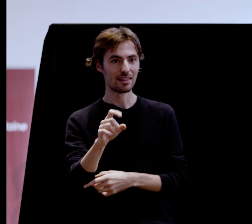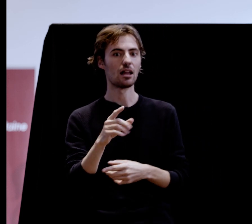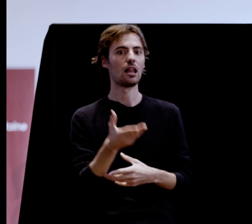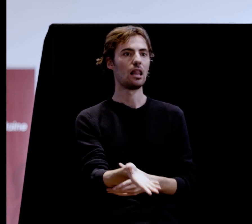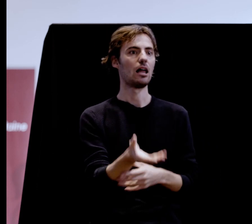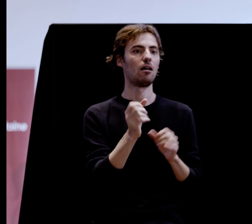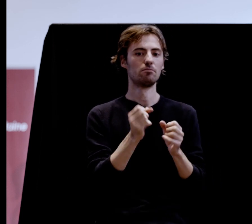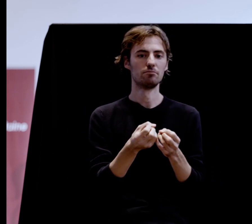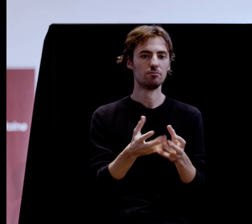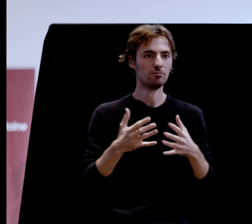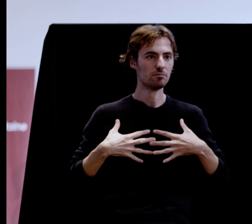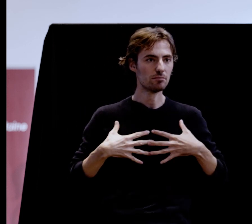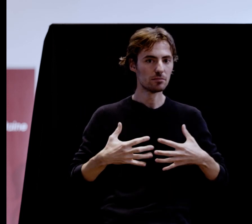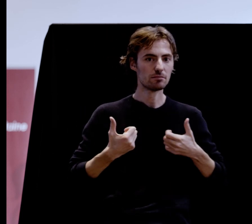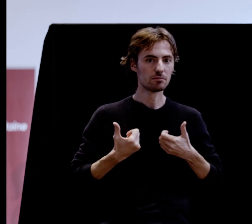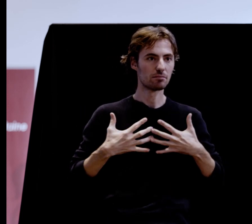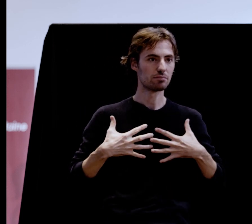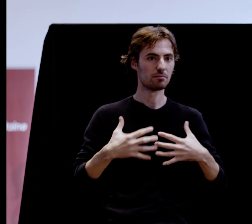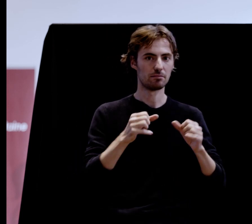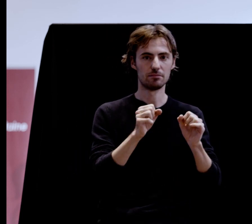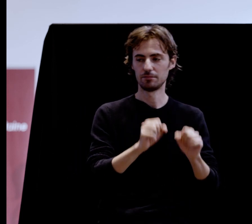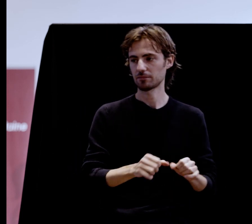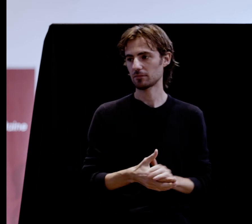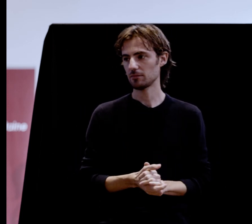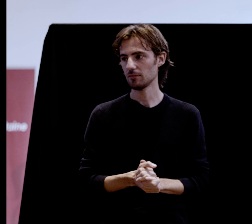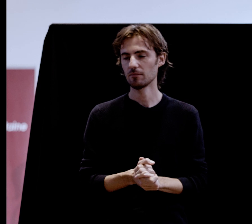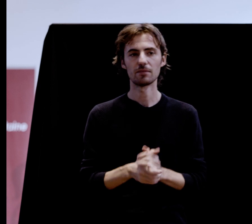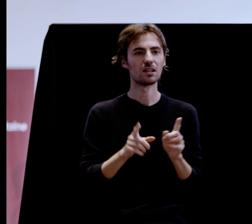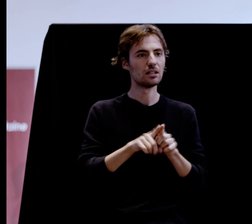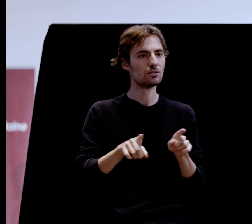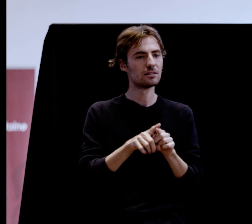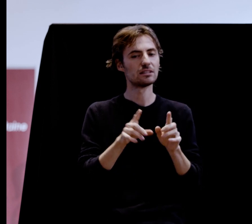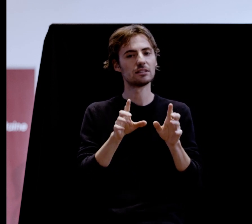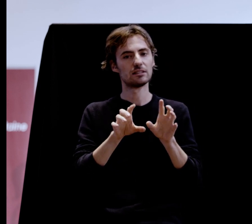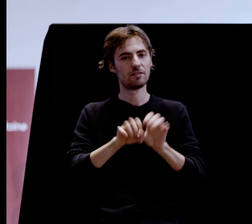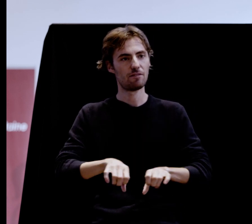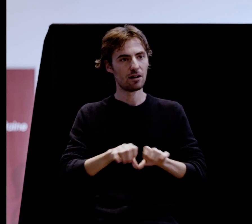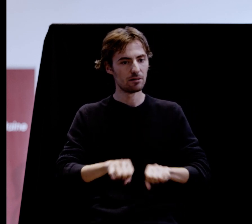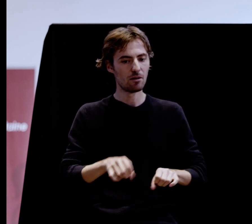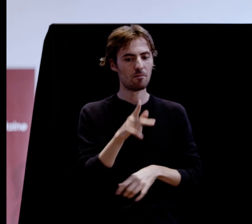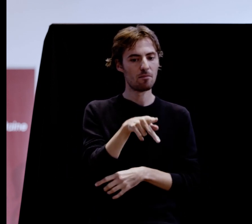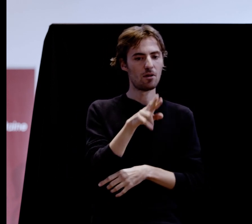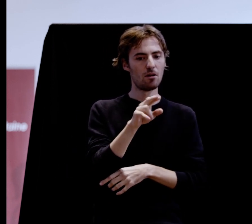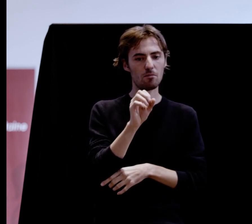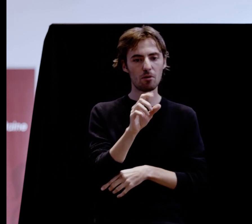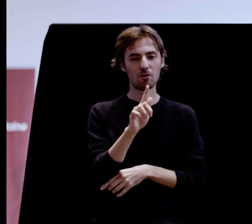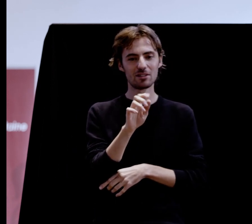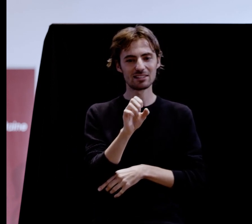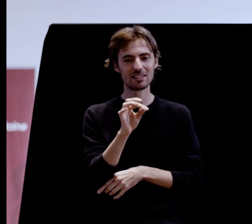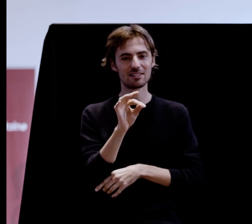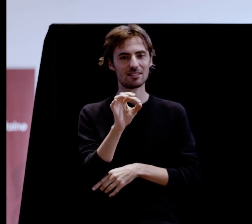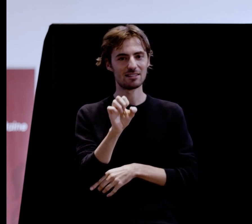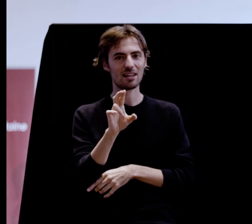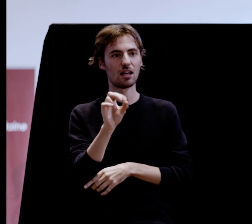a dit tout à l'heure et qui entraînent aussi une fabrication de progestérone de façon